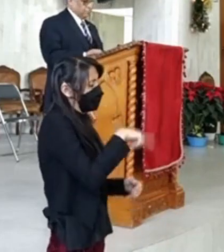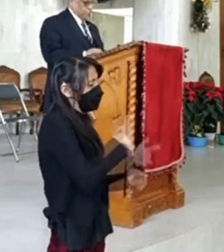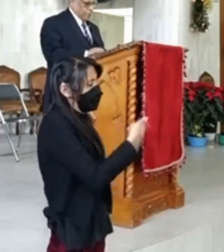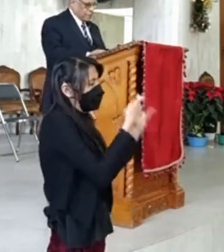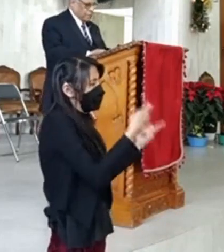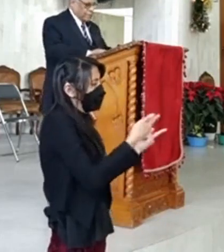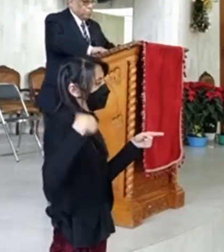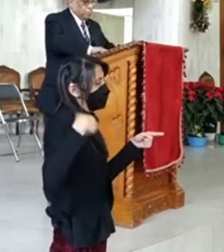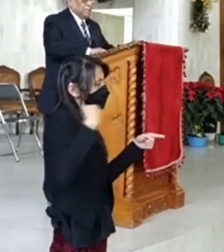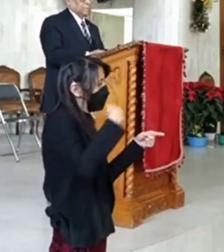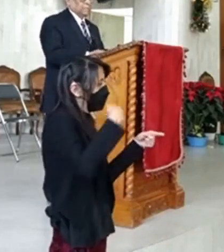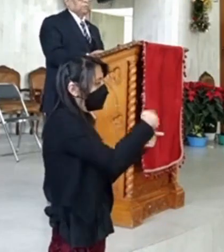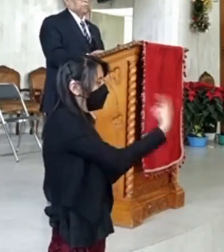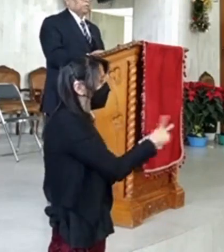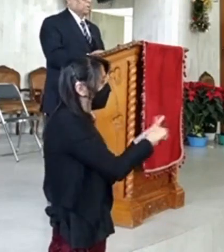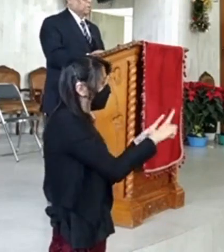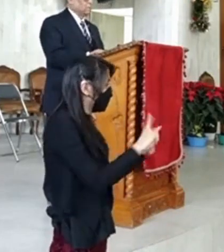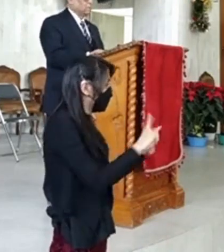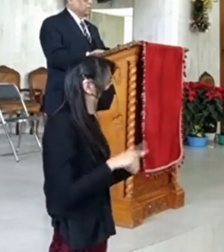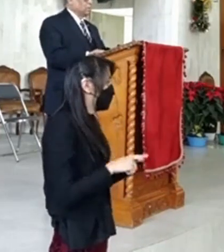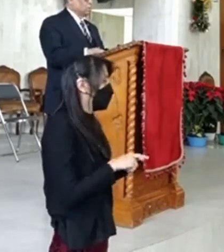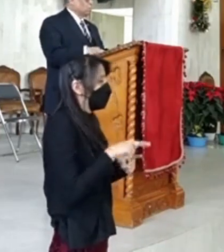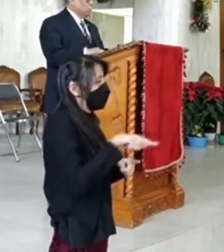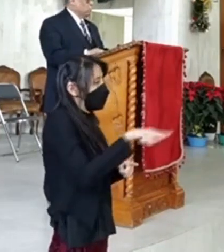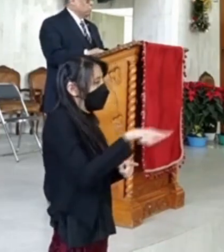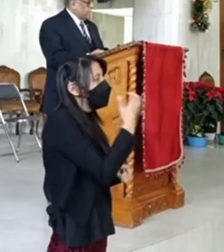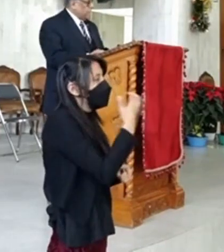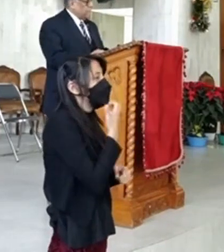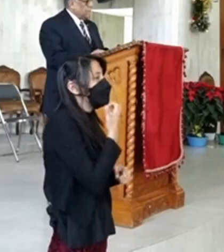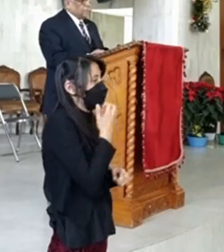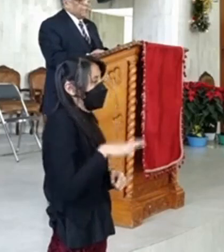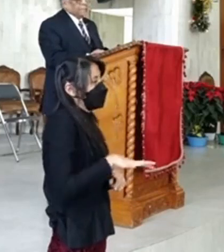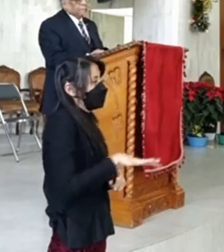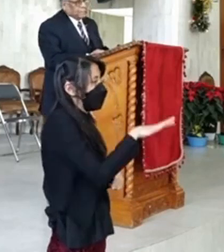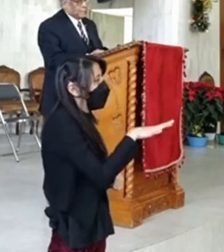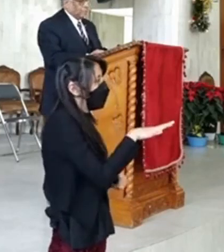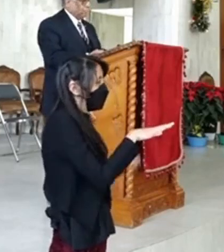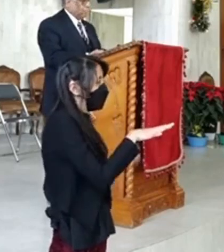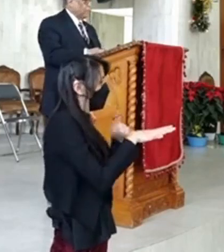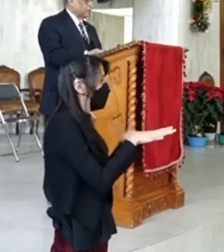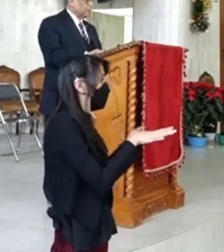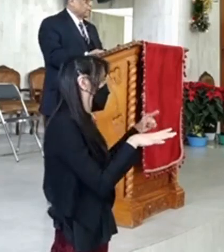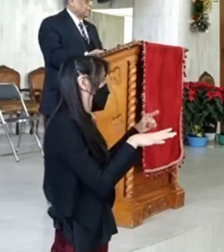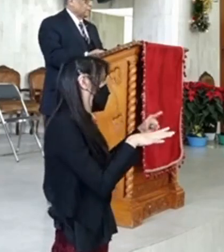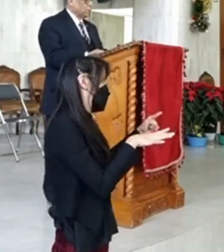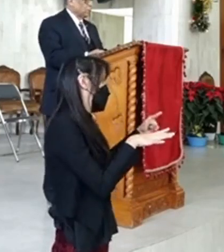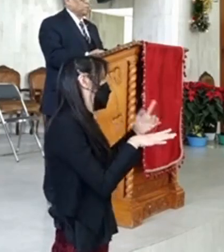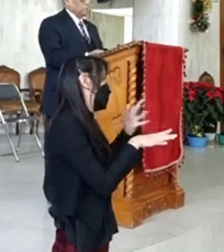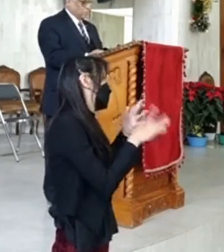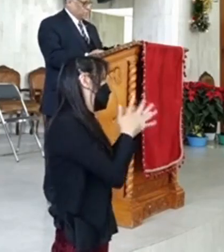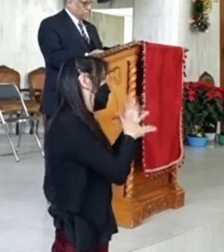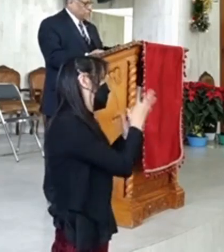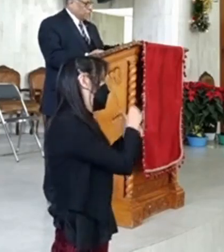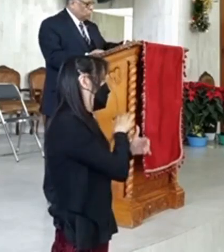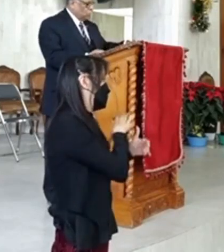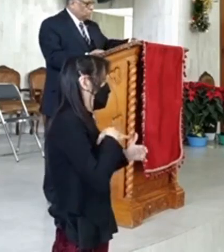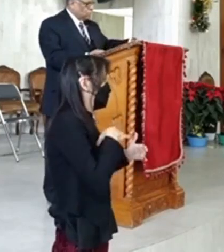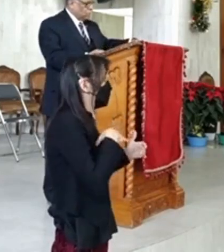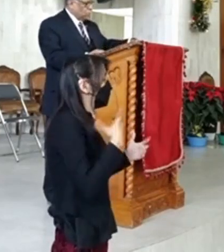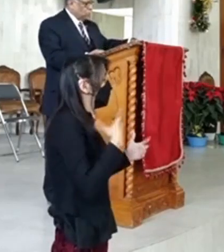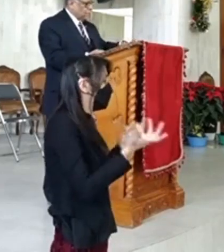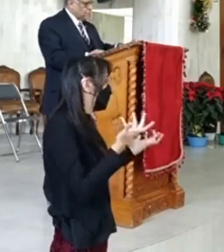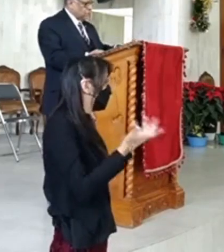difíciles, tanto para la nación judía como para la iglesia. Oír